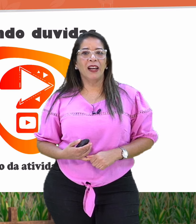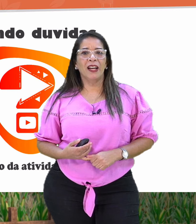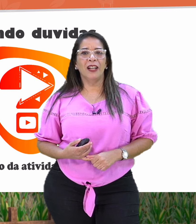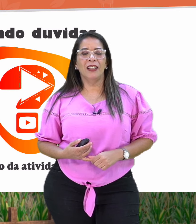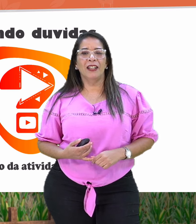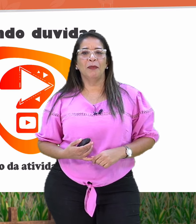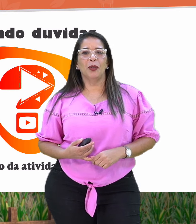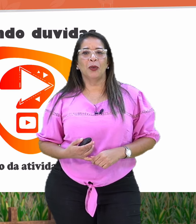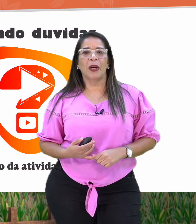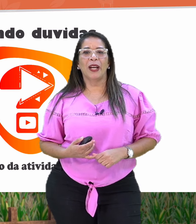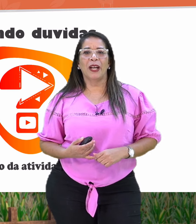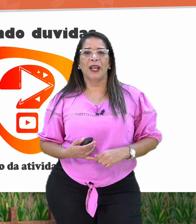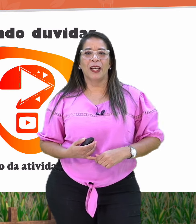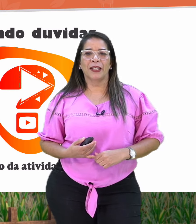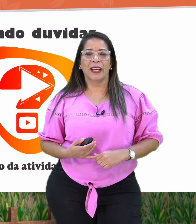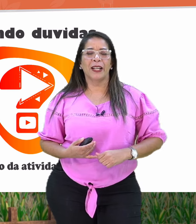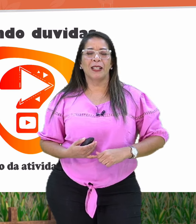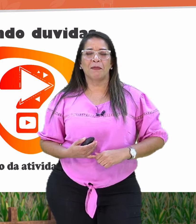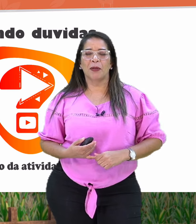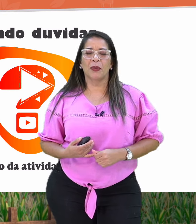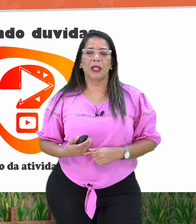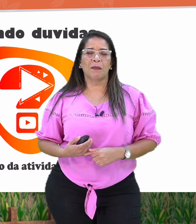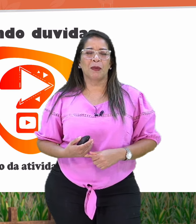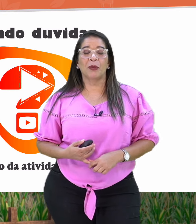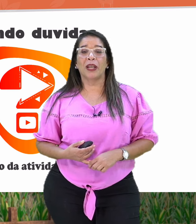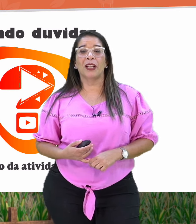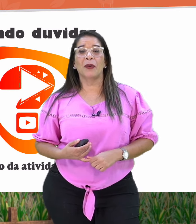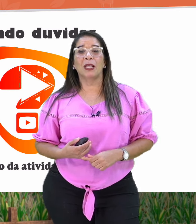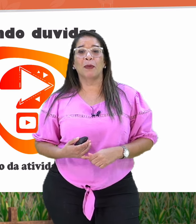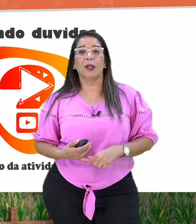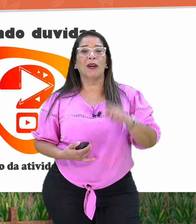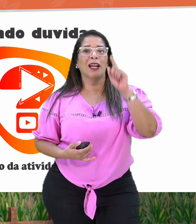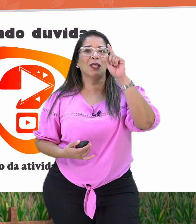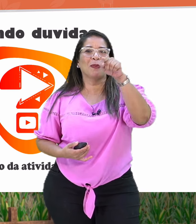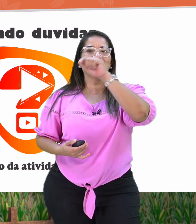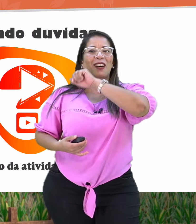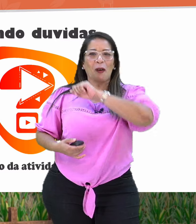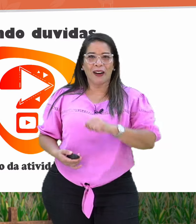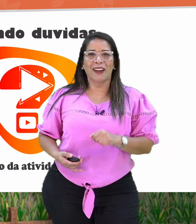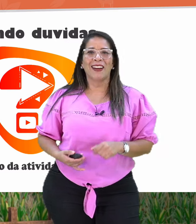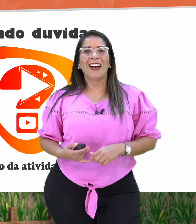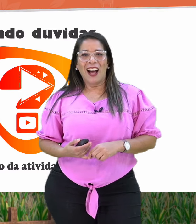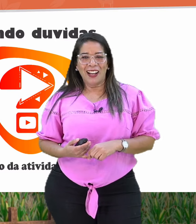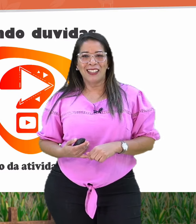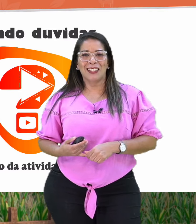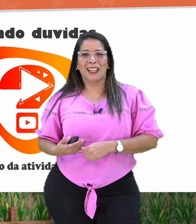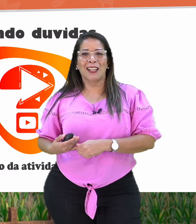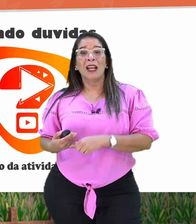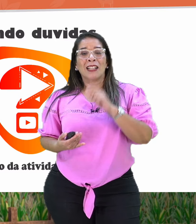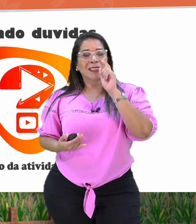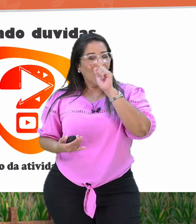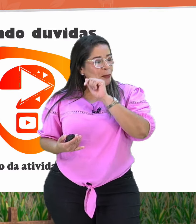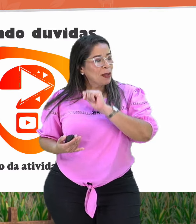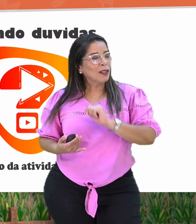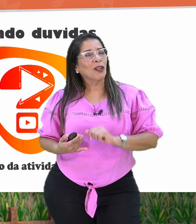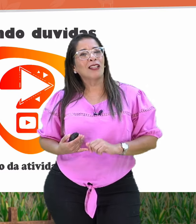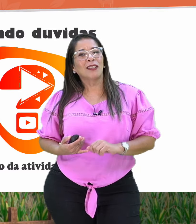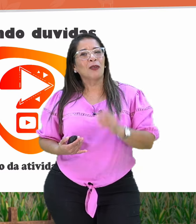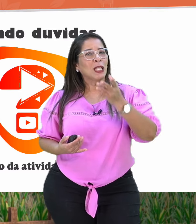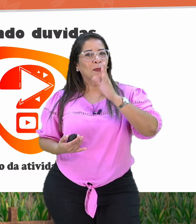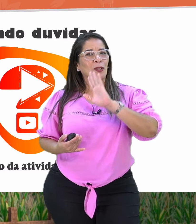Muito bem, muito bem. Quem respondeu, respondeu. Quem não respondeu, vai responder agora. Ah, tá querendo.